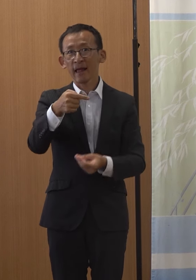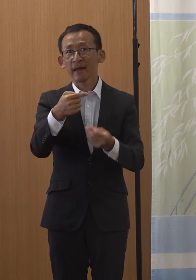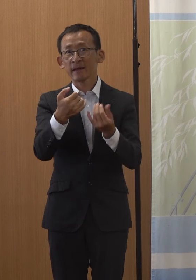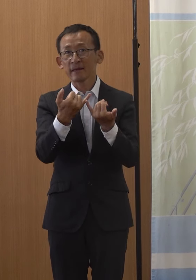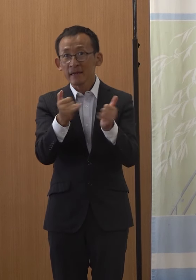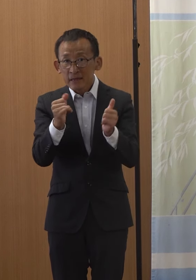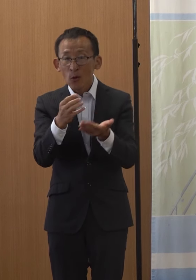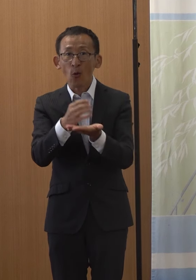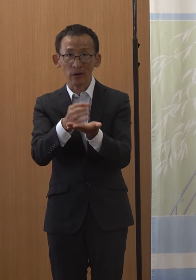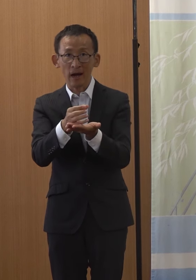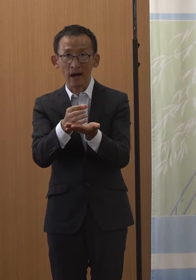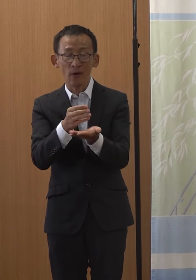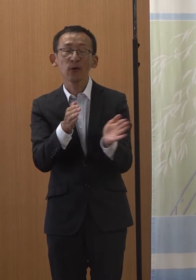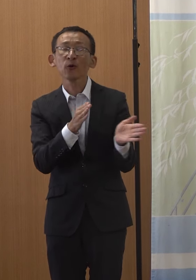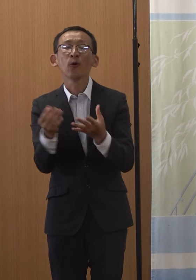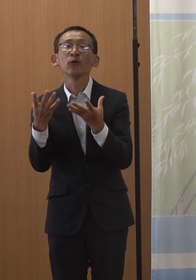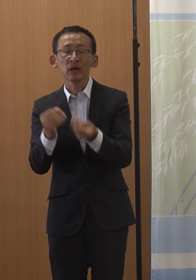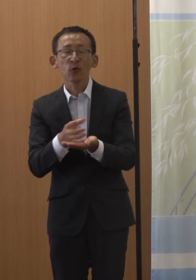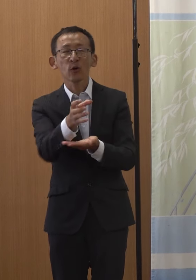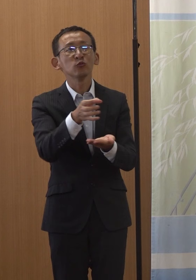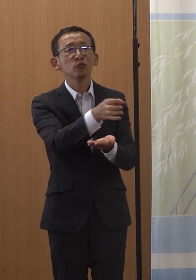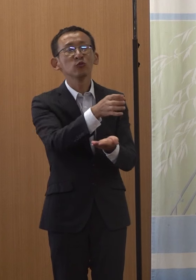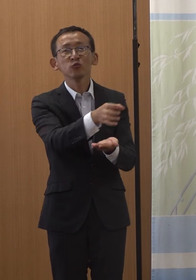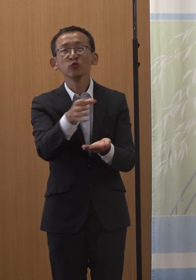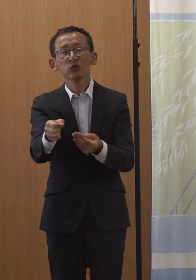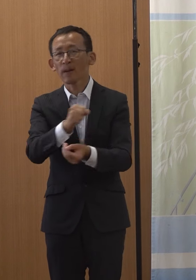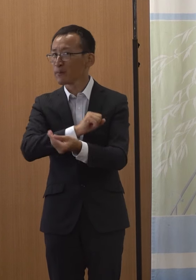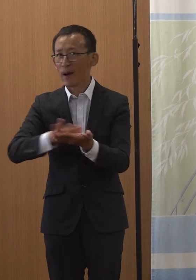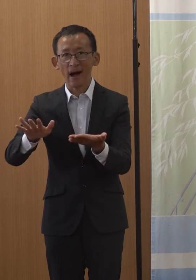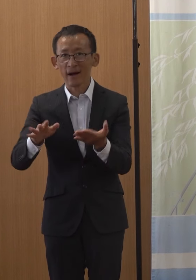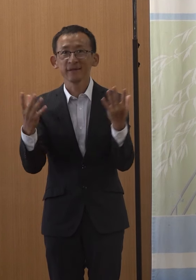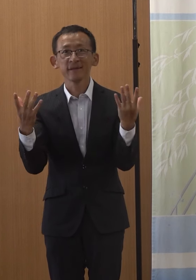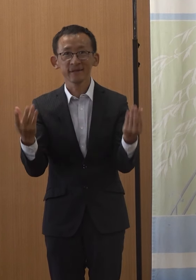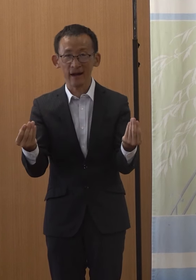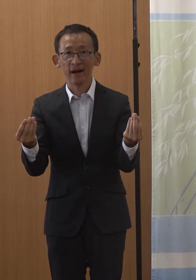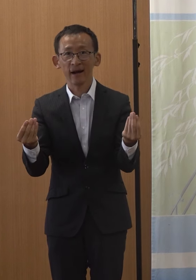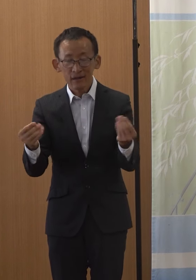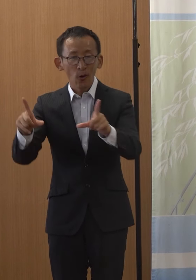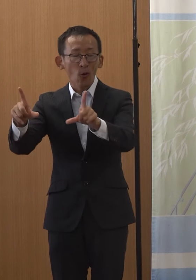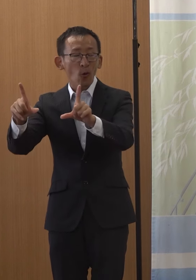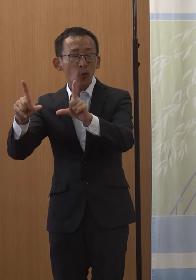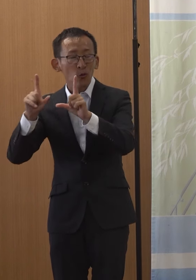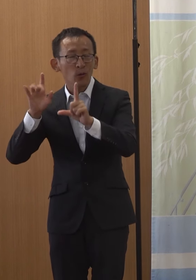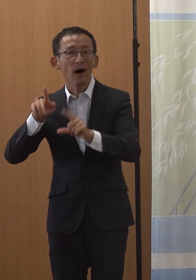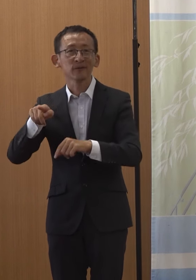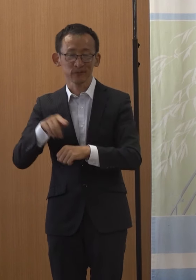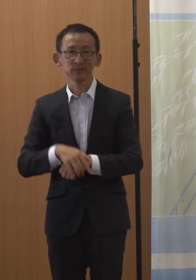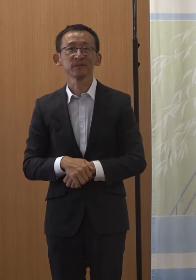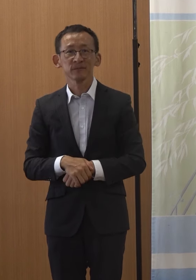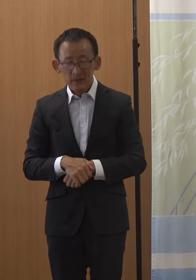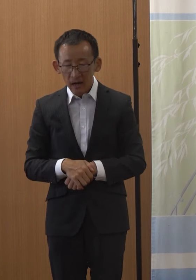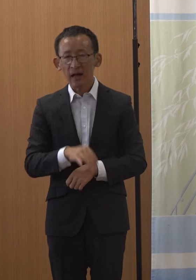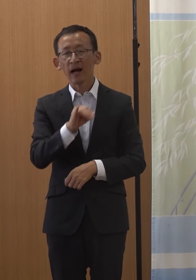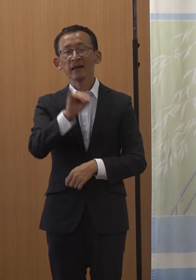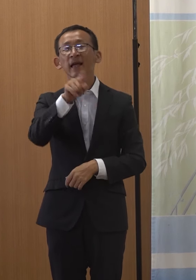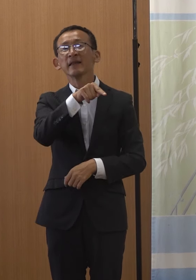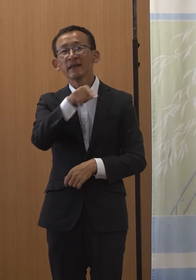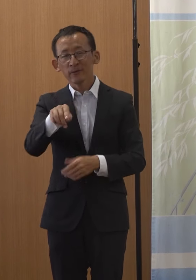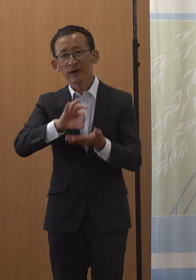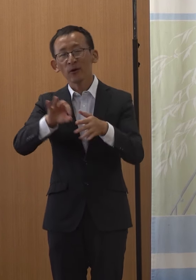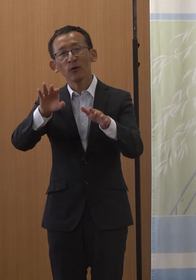したものは完売といいますか、すべてはげたということですので、そのあとも1000人のご利用はあって